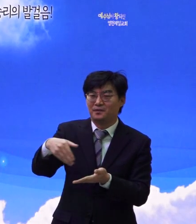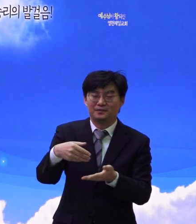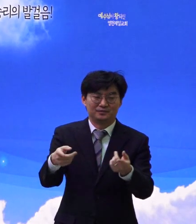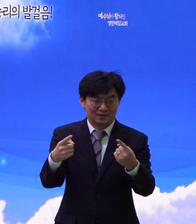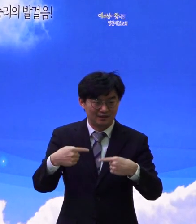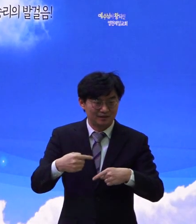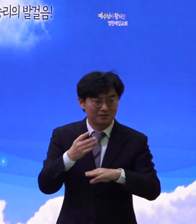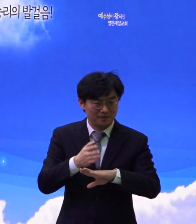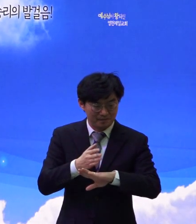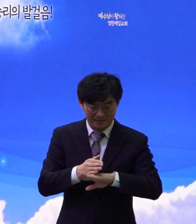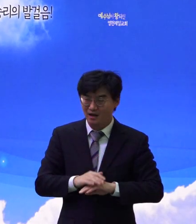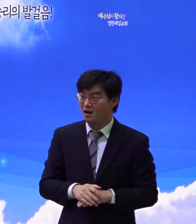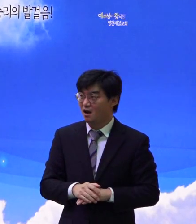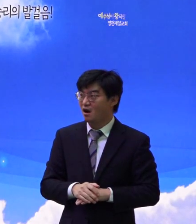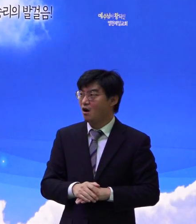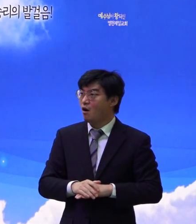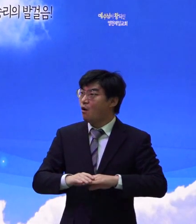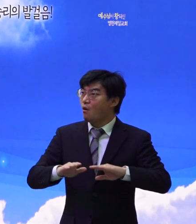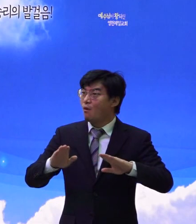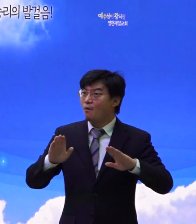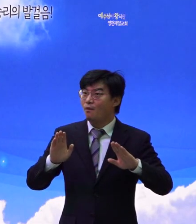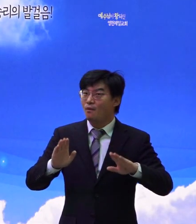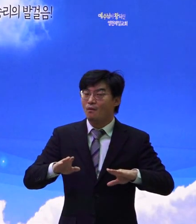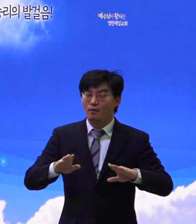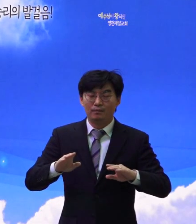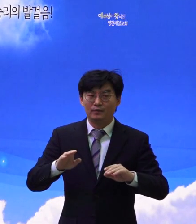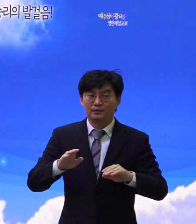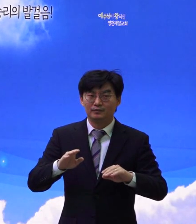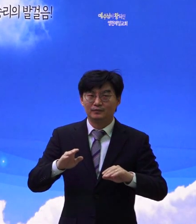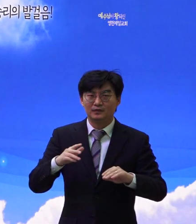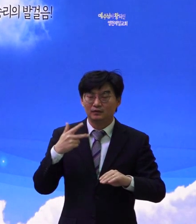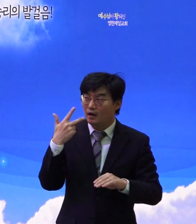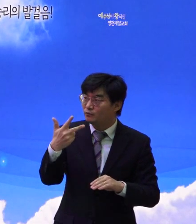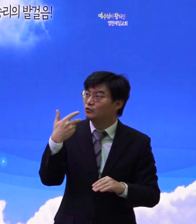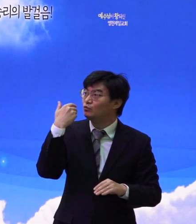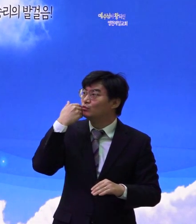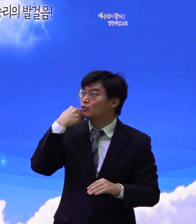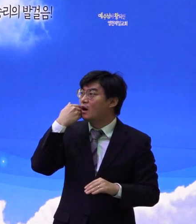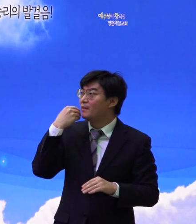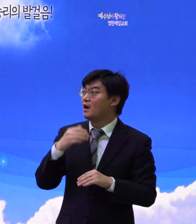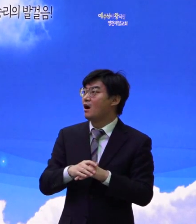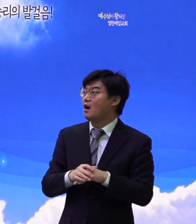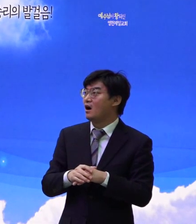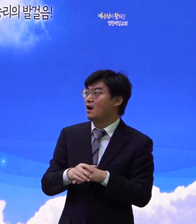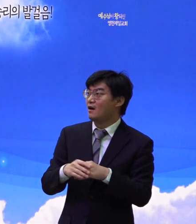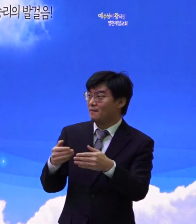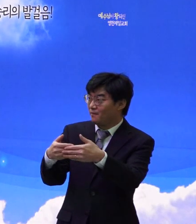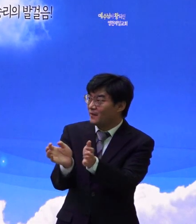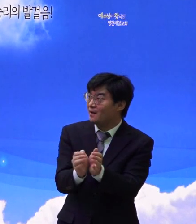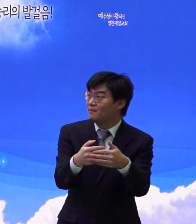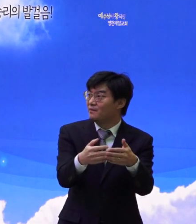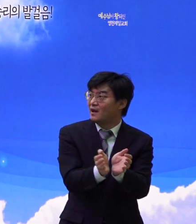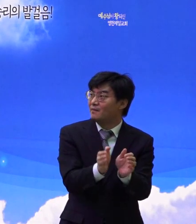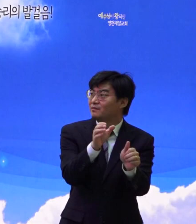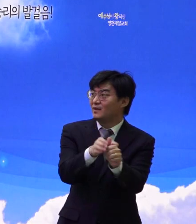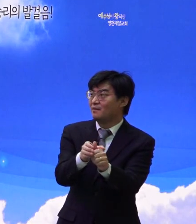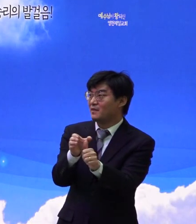이번 주일에는 3여전도회, 6여전도회, 7여전도회, 이남선교회, 사남선교회에 오셔서 토요일에 또